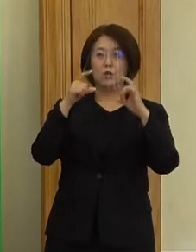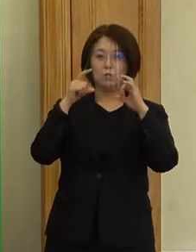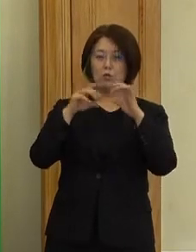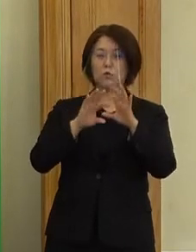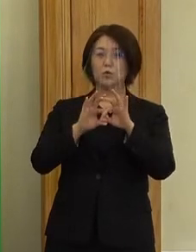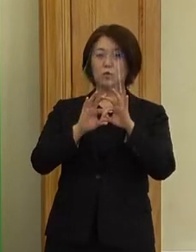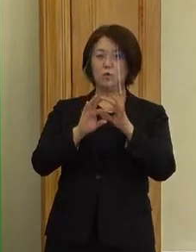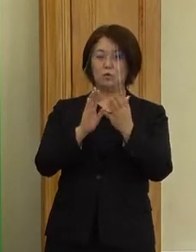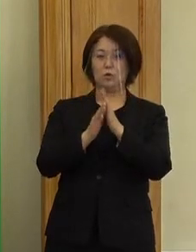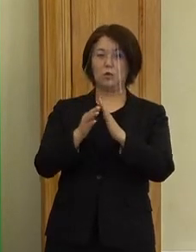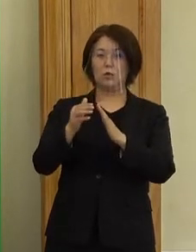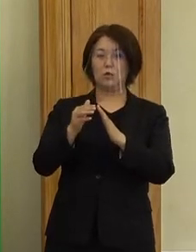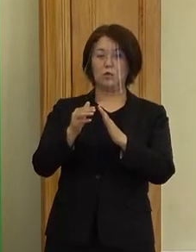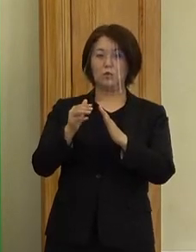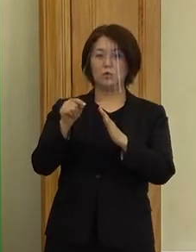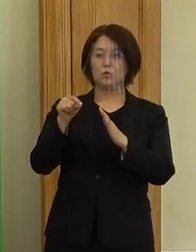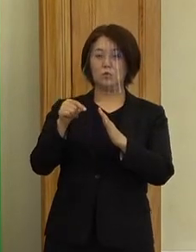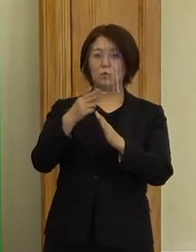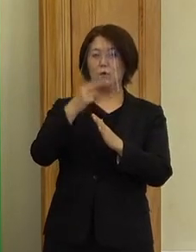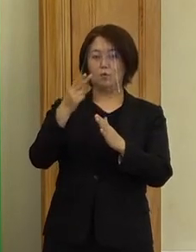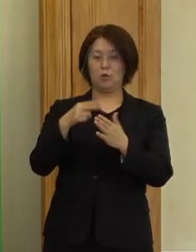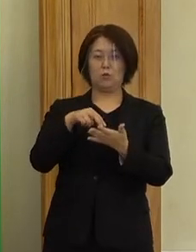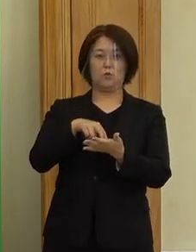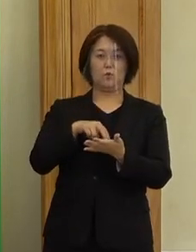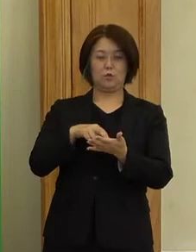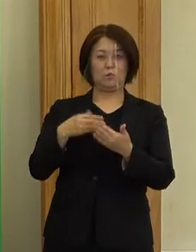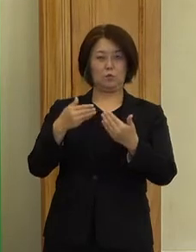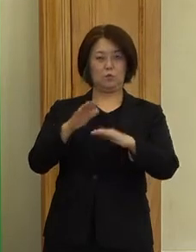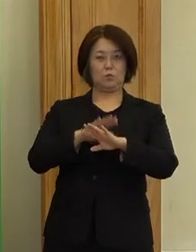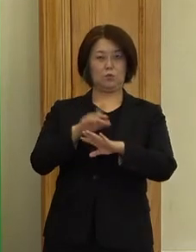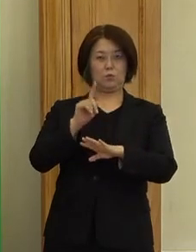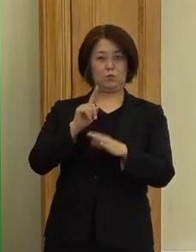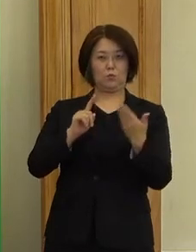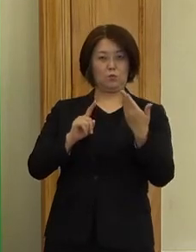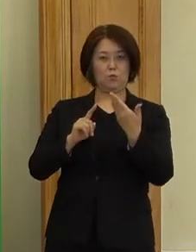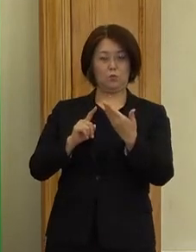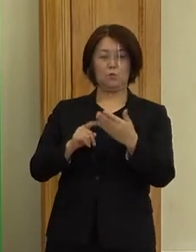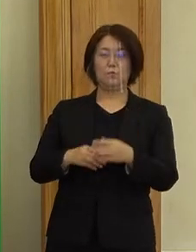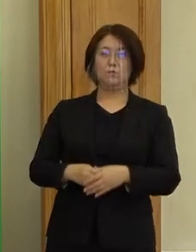めていかれるお考えがあるのか、お聞かせください。